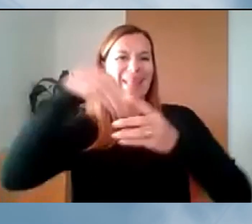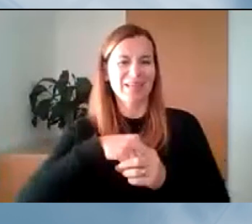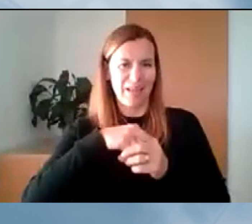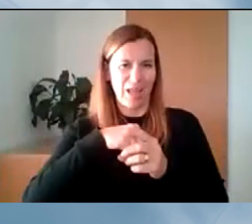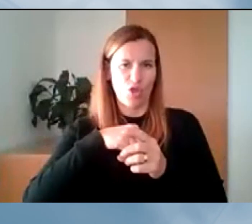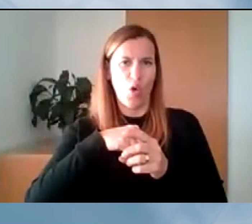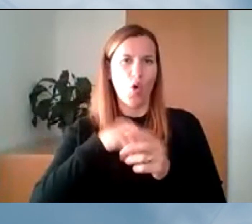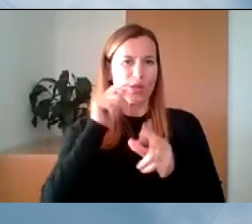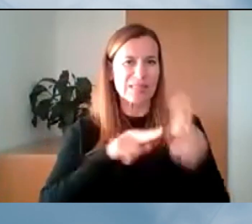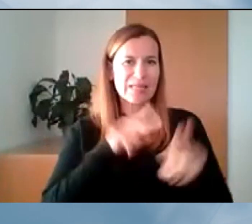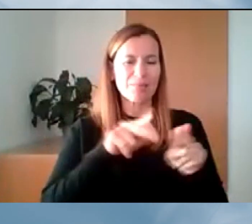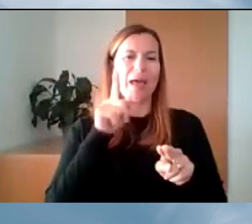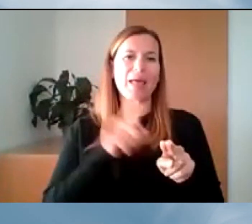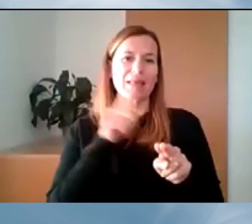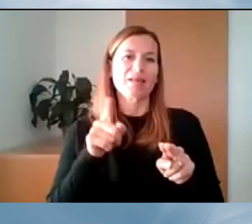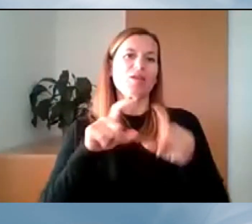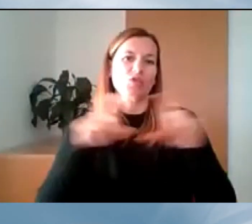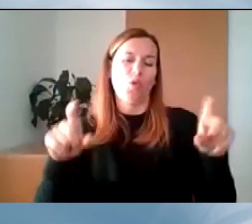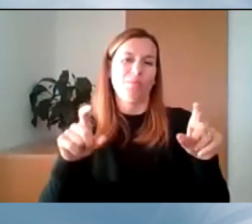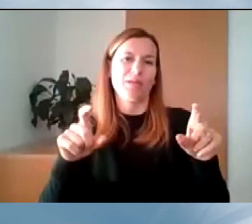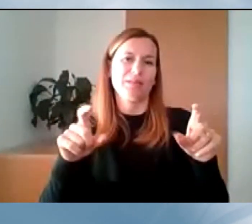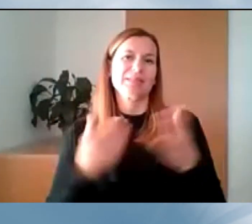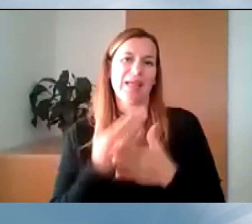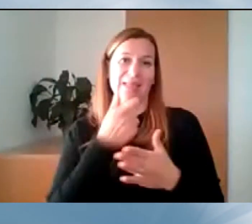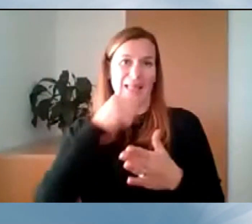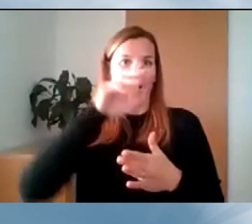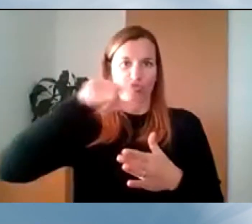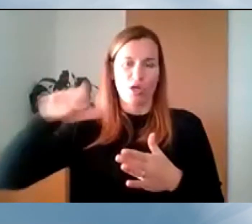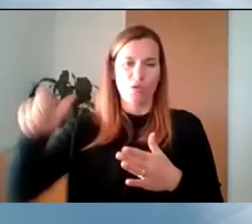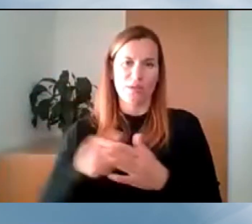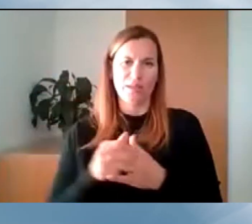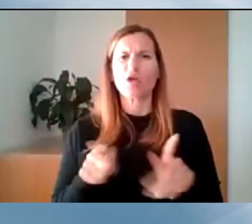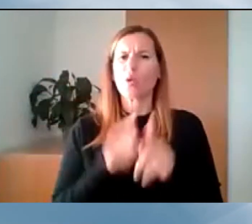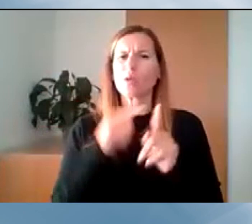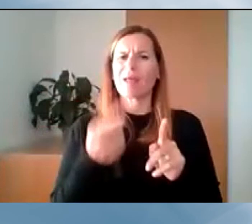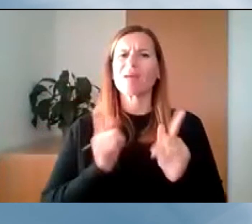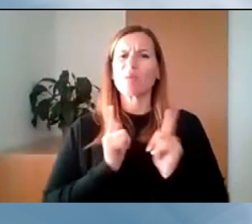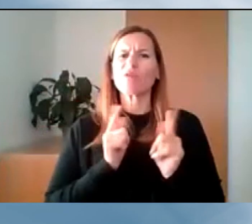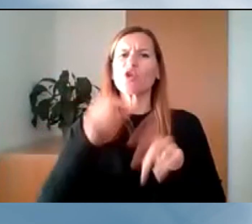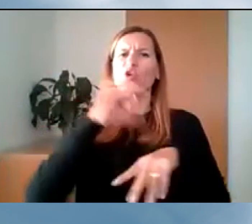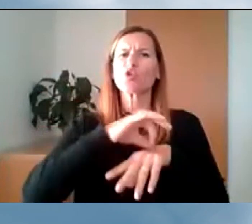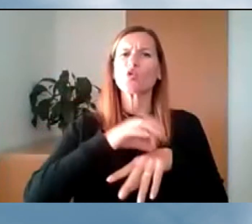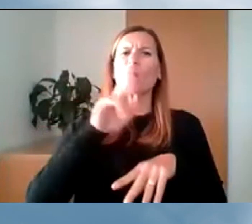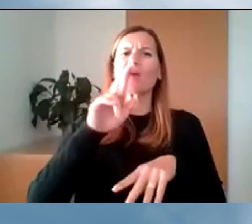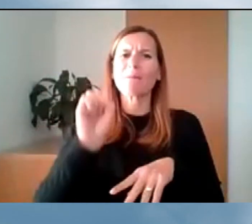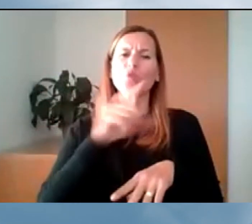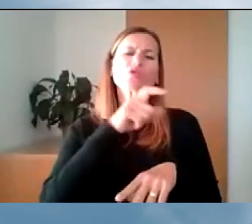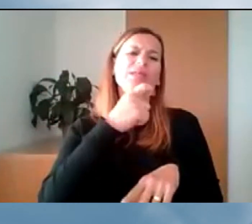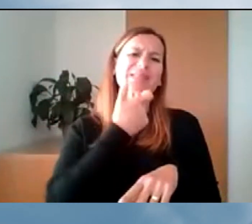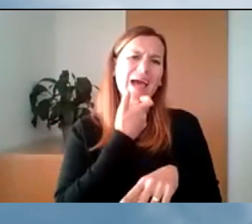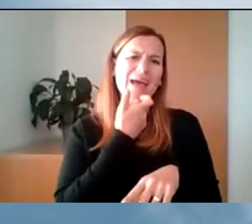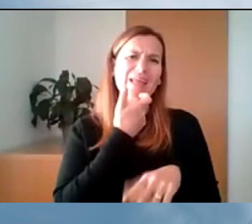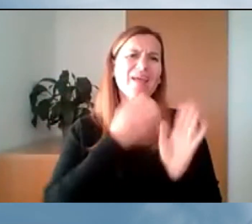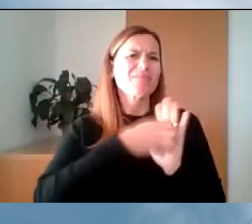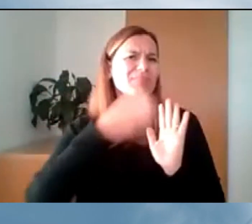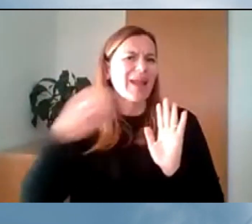in koncept sodobnega doma za starejše ljudi. Kot pravi profesor dr. Ramovš, je staranje proces, ki